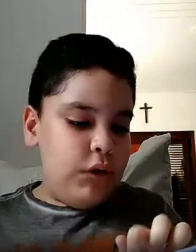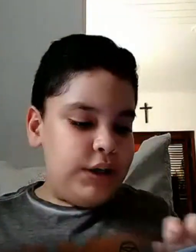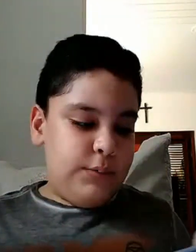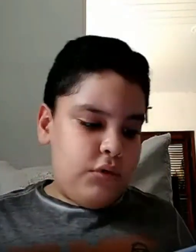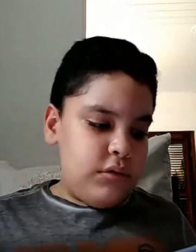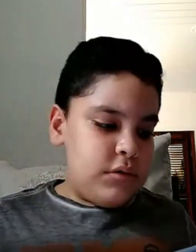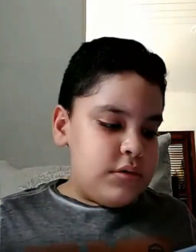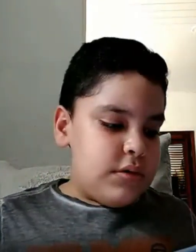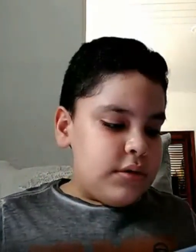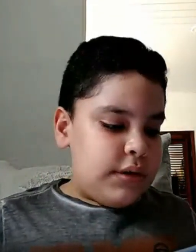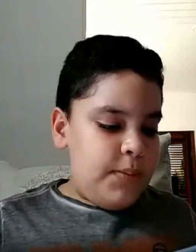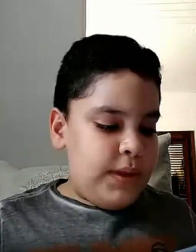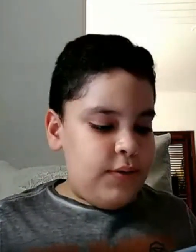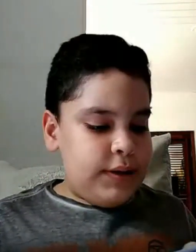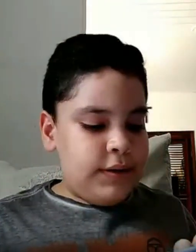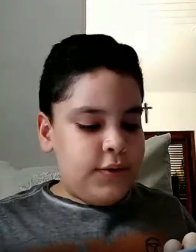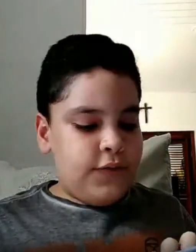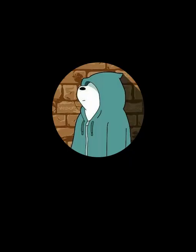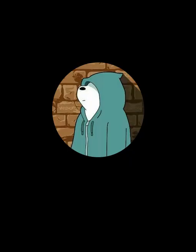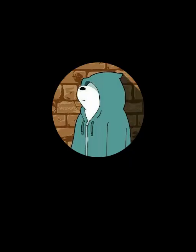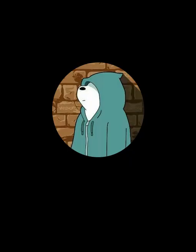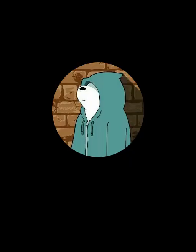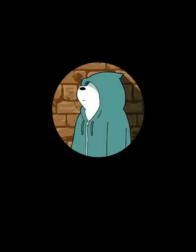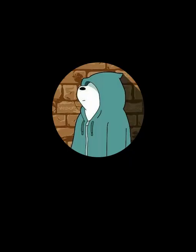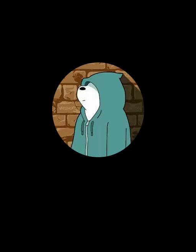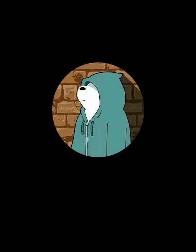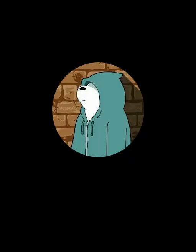ânimo. É mesmo exercício físico.